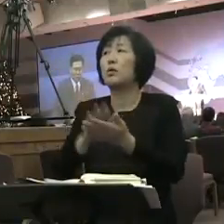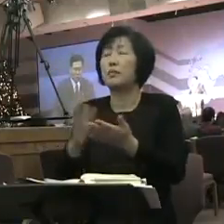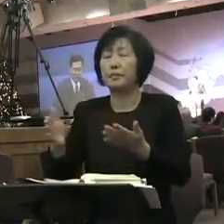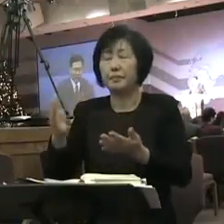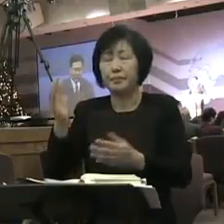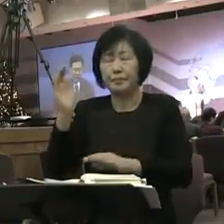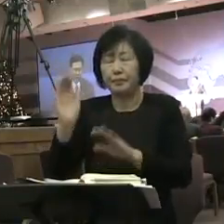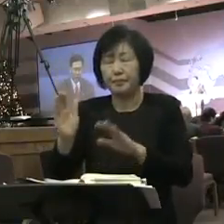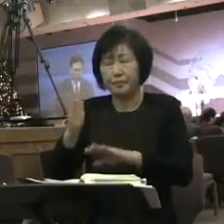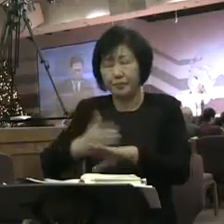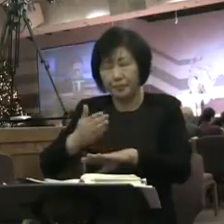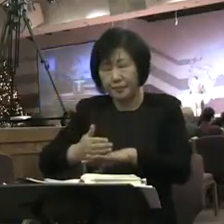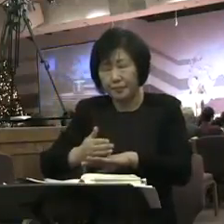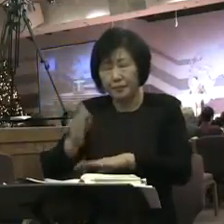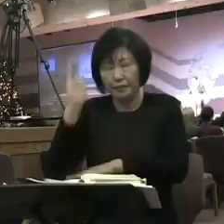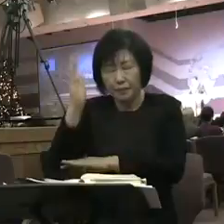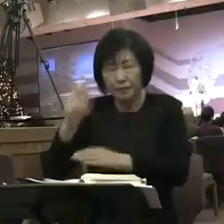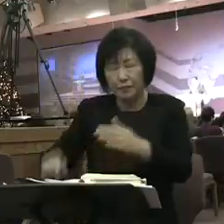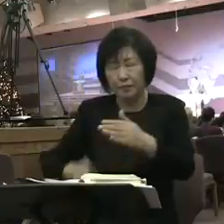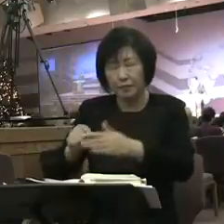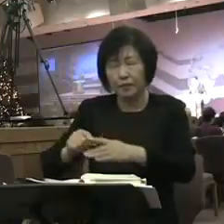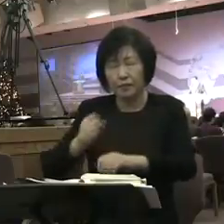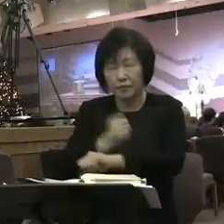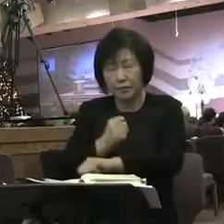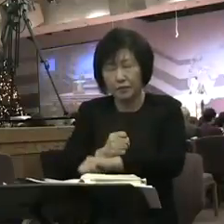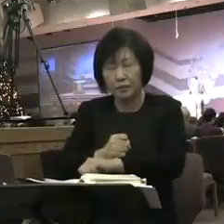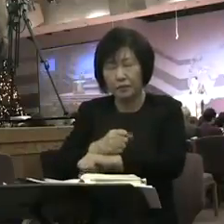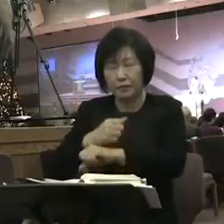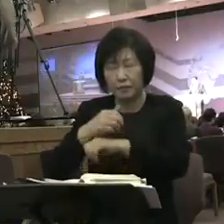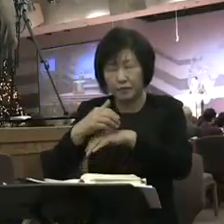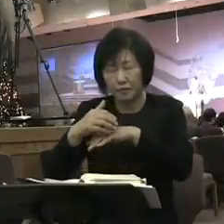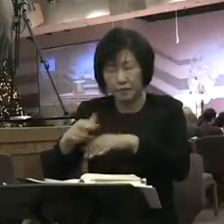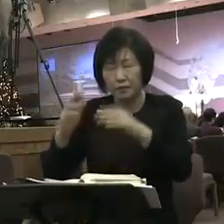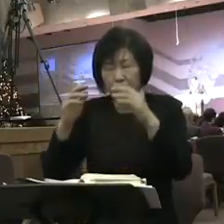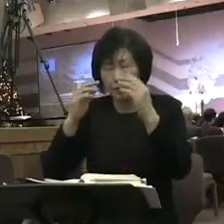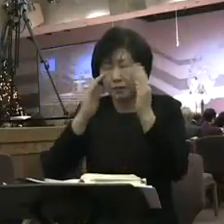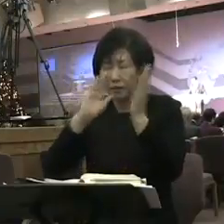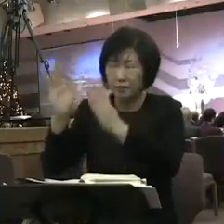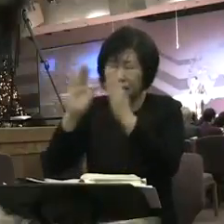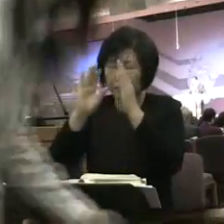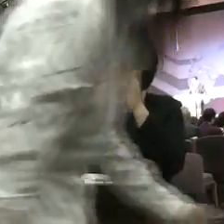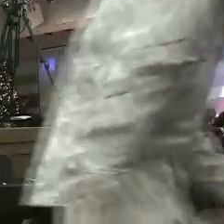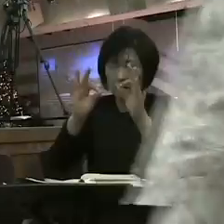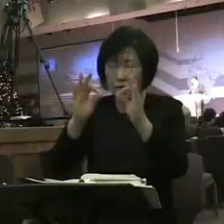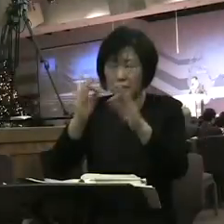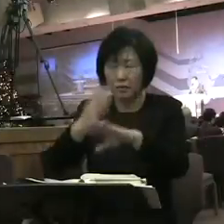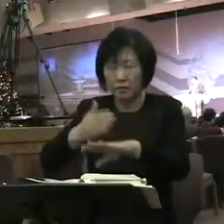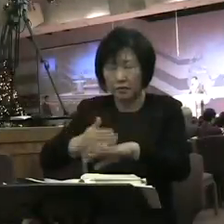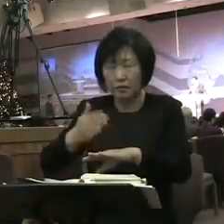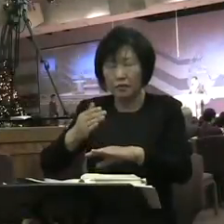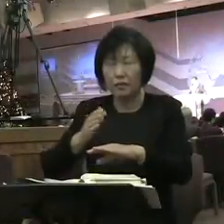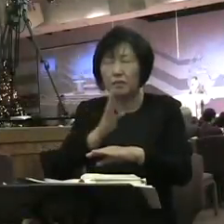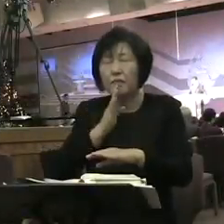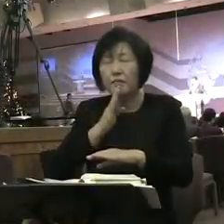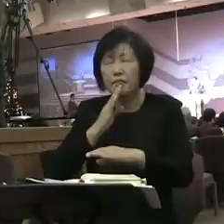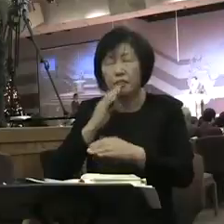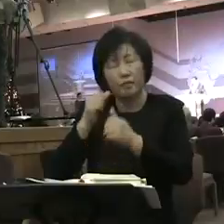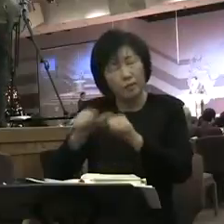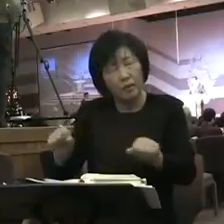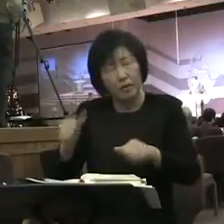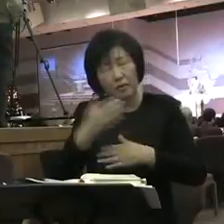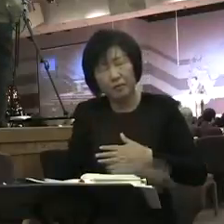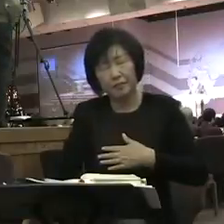말씀 속에서 우리가 해야 될 것, 우리가 나가야 될 방향을 하나님 보여주시니 감사합니다. 참 우리가 때로는 깨어지는